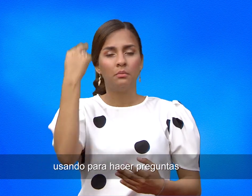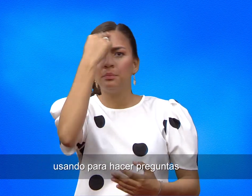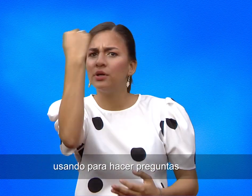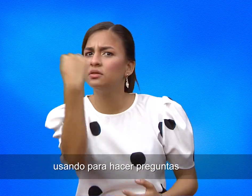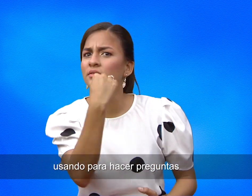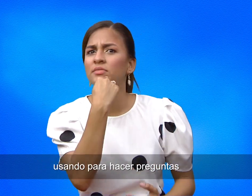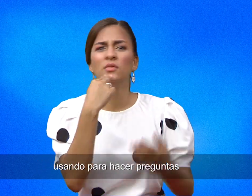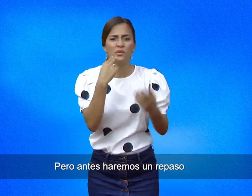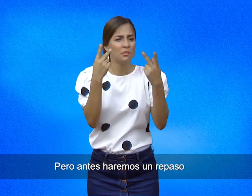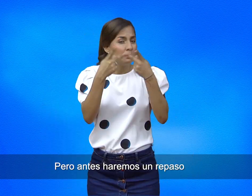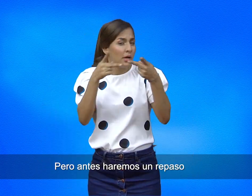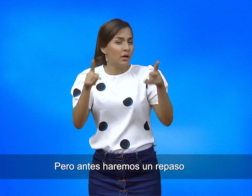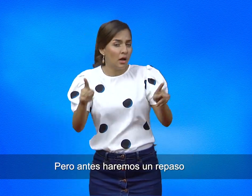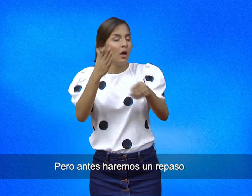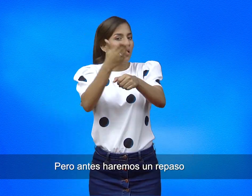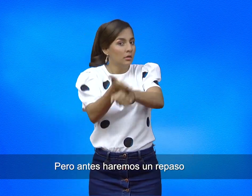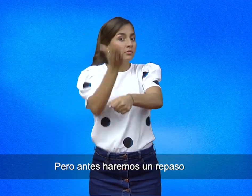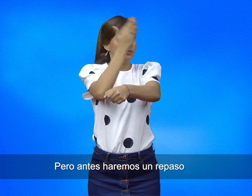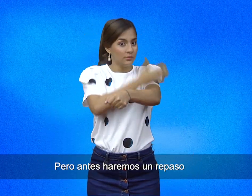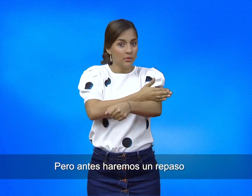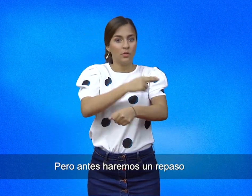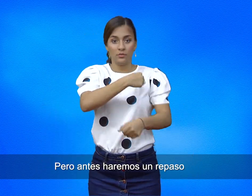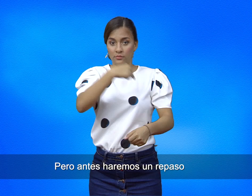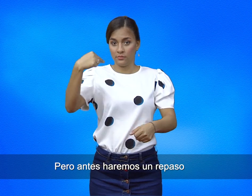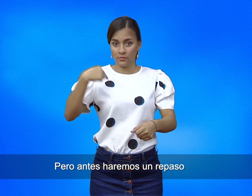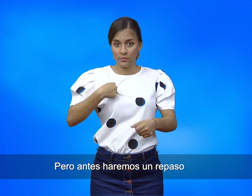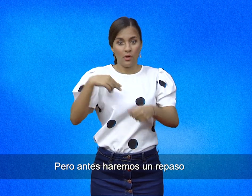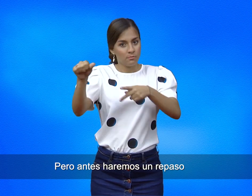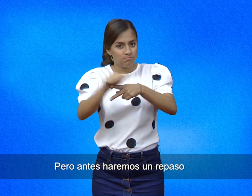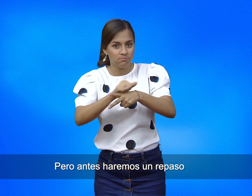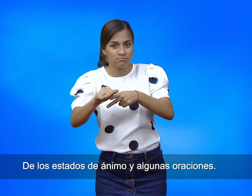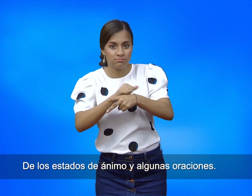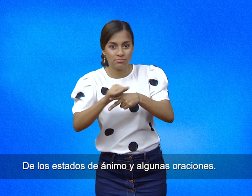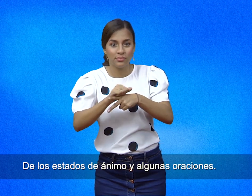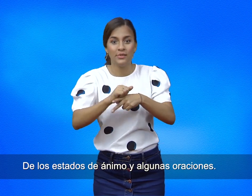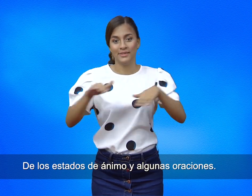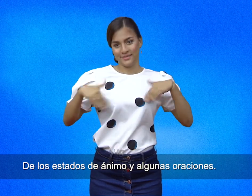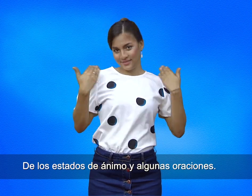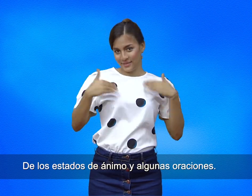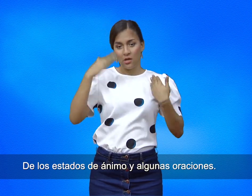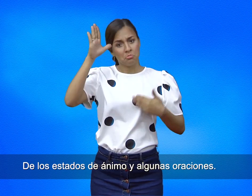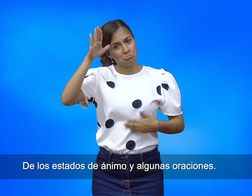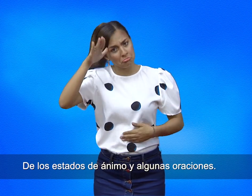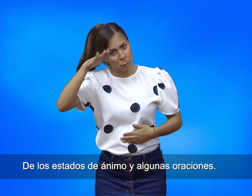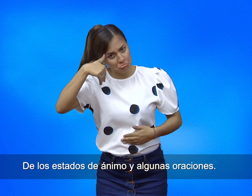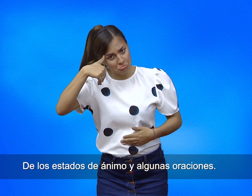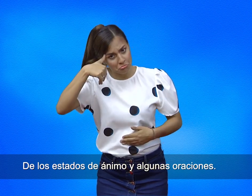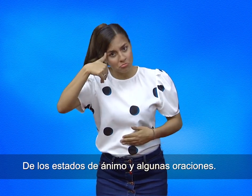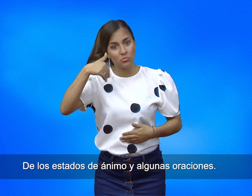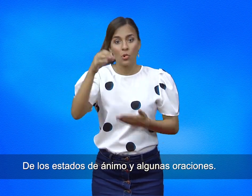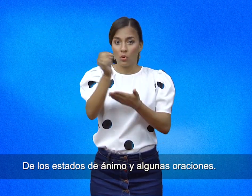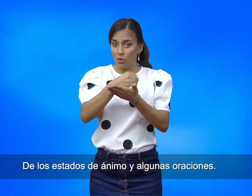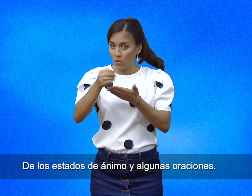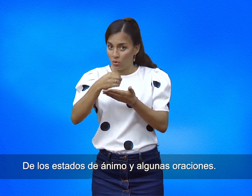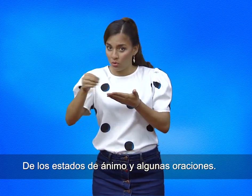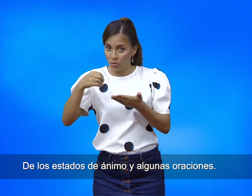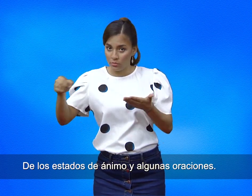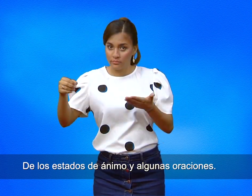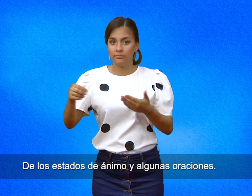preguntas, pero antes haremos un repaso de los estados de ánimos y algunas oraciones.